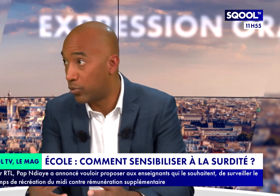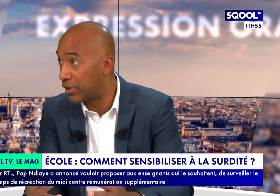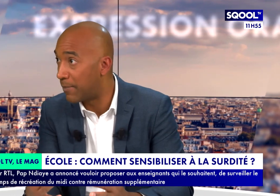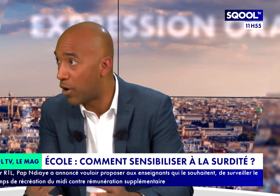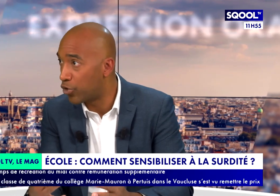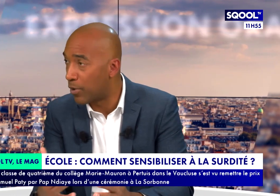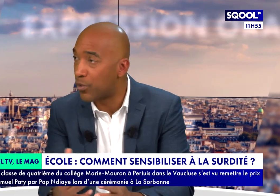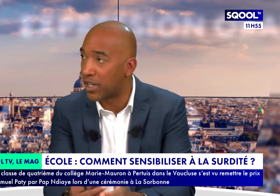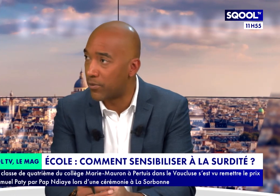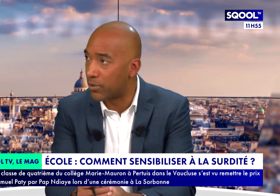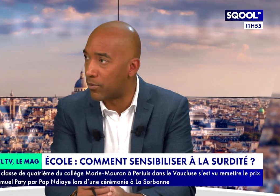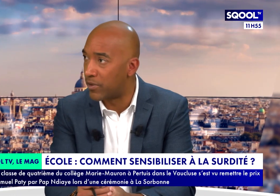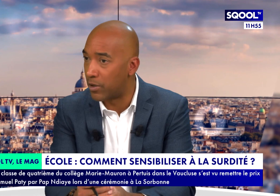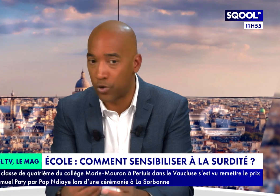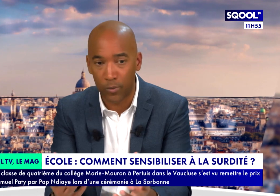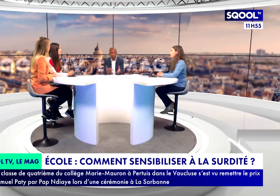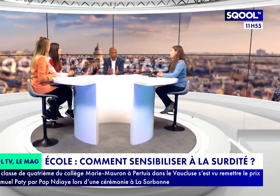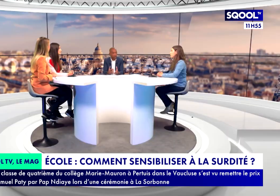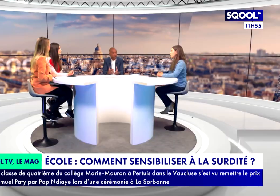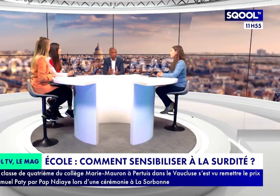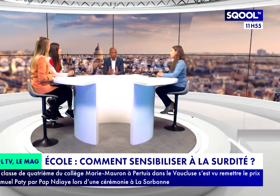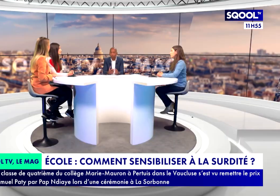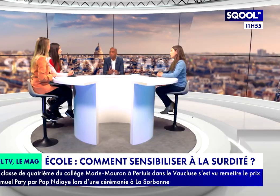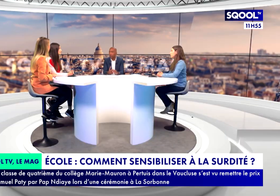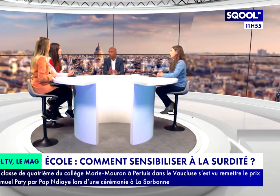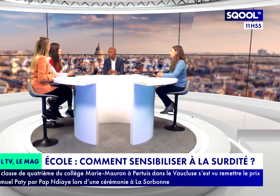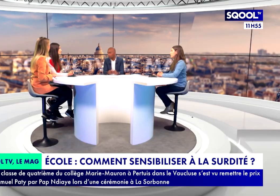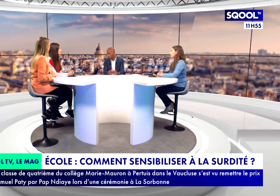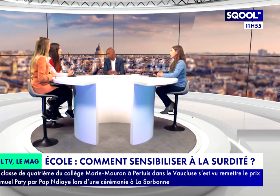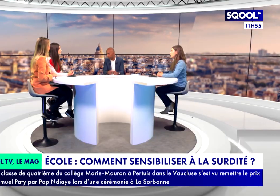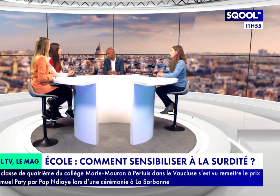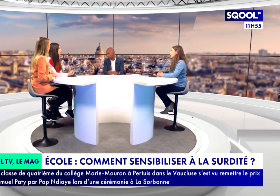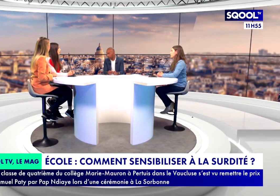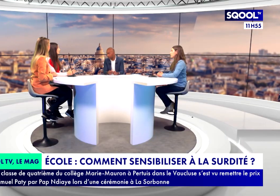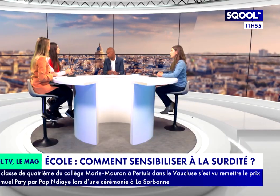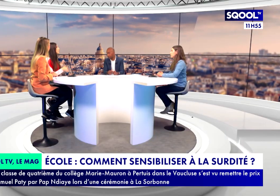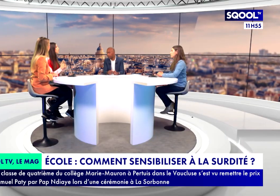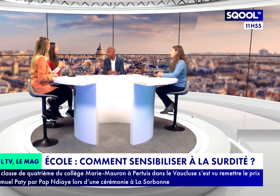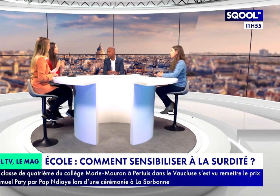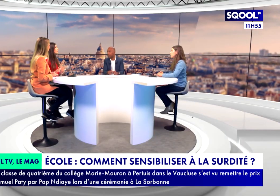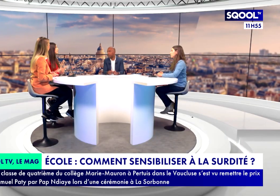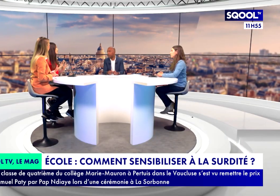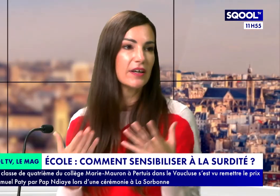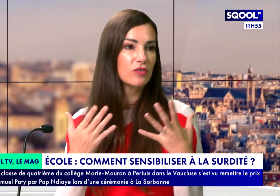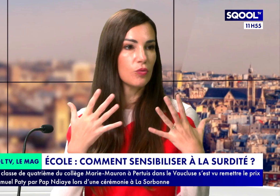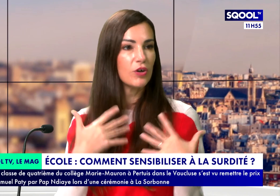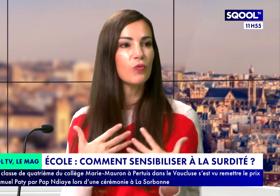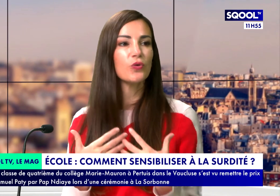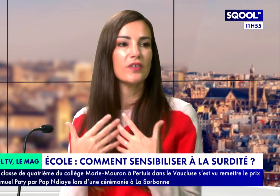des parents, justement, concernant vos vidéos ? Et justement, vous, comment vous construisez vos vidéos ? Alors, ce qui est beaucoup demandé, ça va être, moi, de mon côté, ça